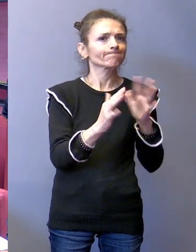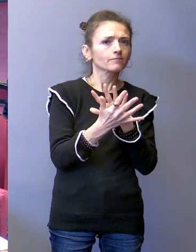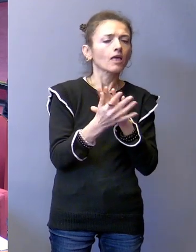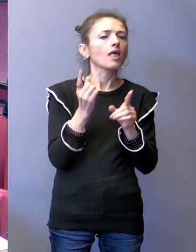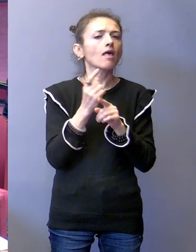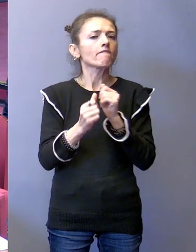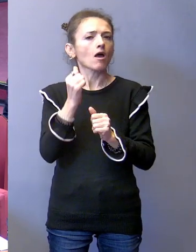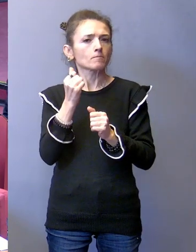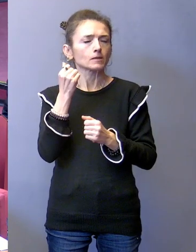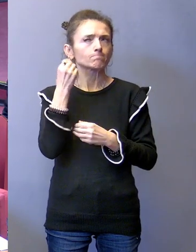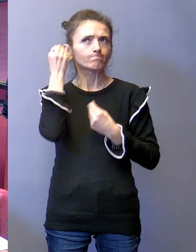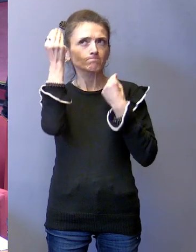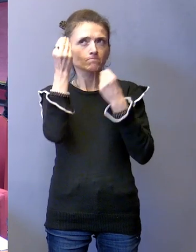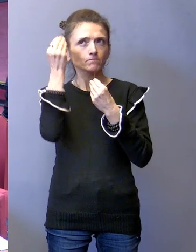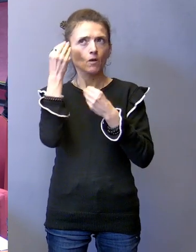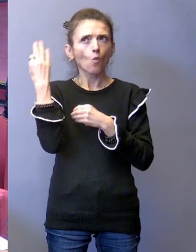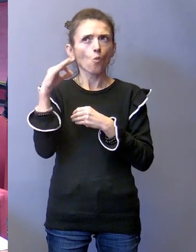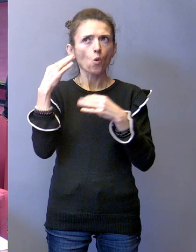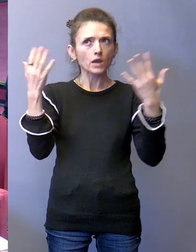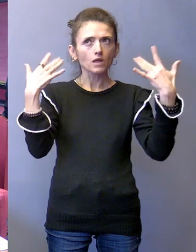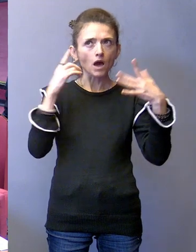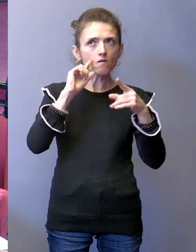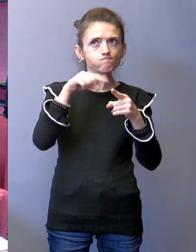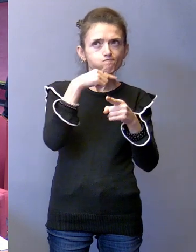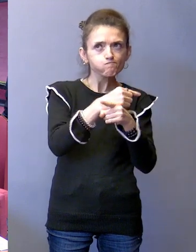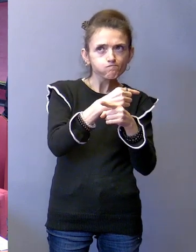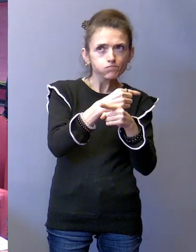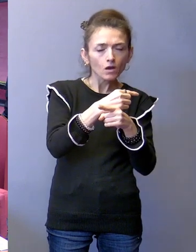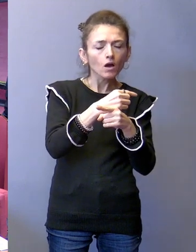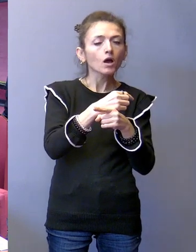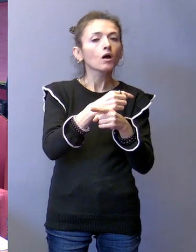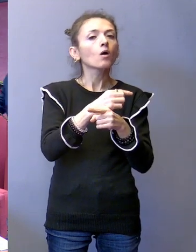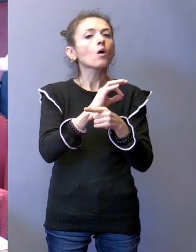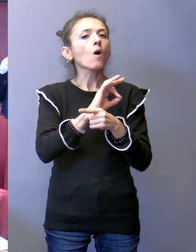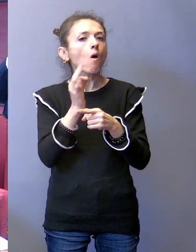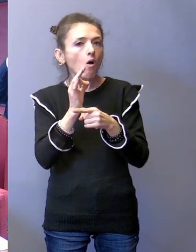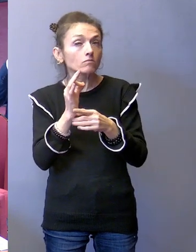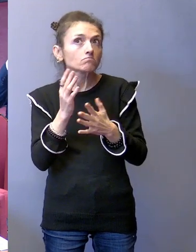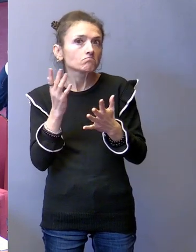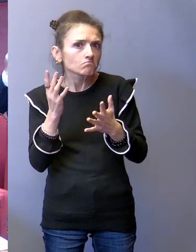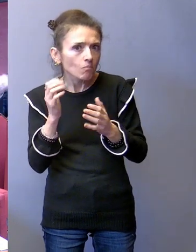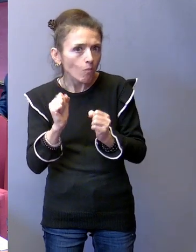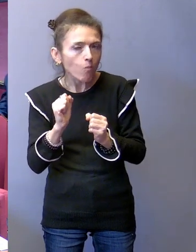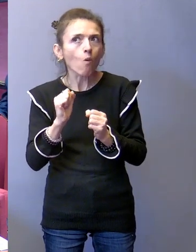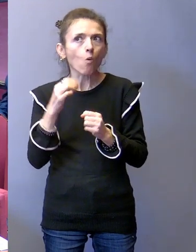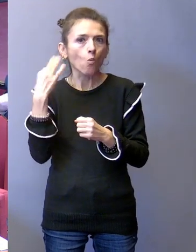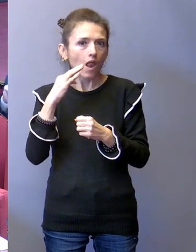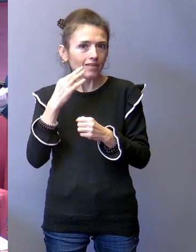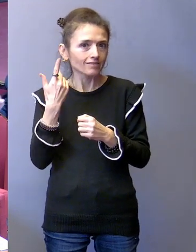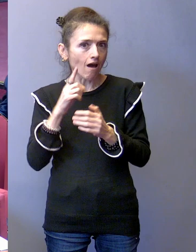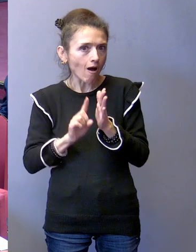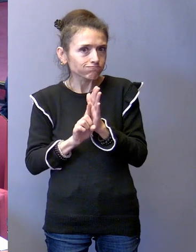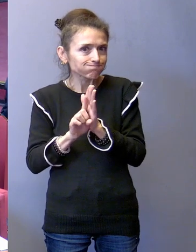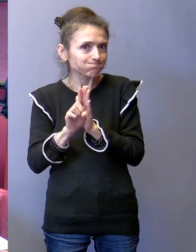esempio la qualità dell'aria prima di questo rimane uguale a dopo o se amai che ci si chiede se migliori ecco